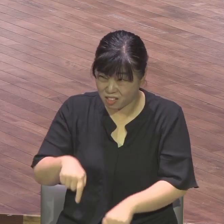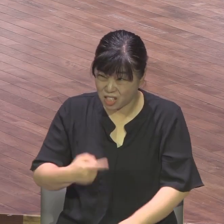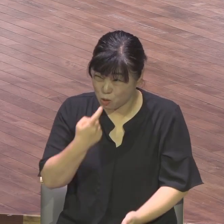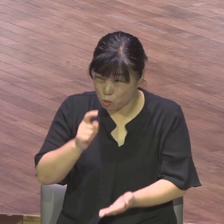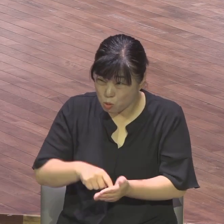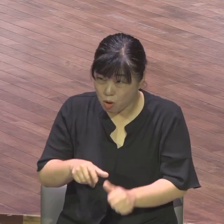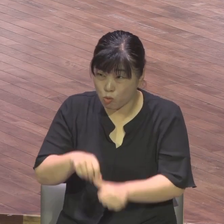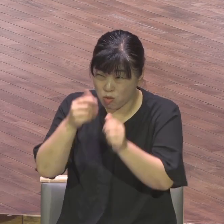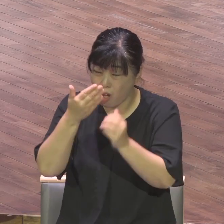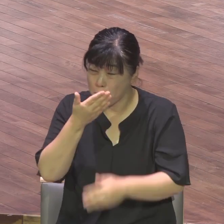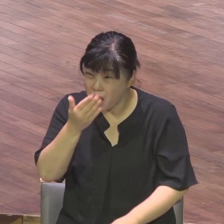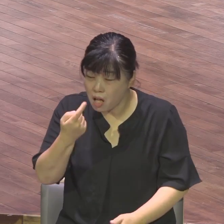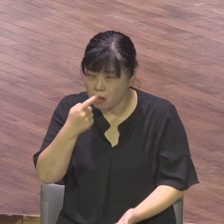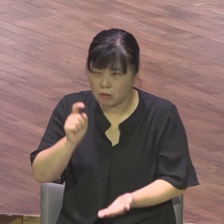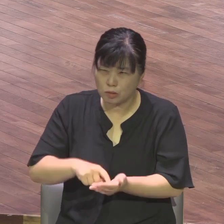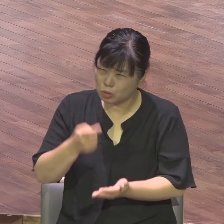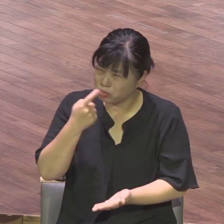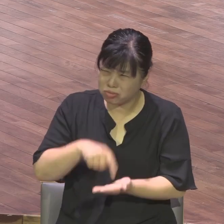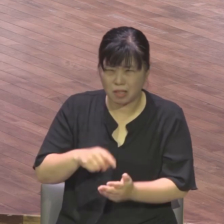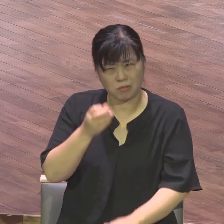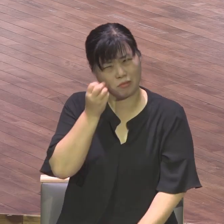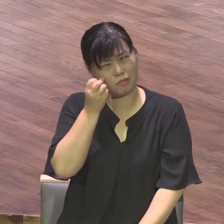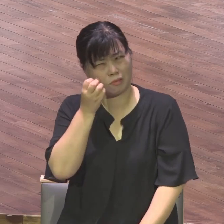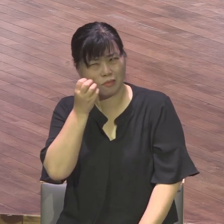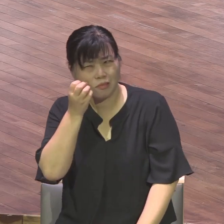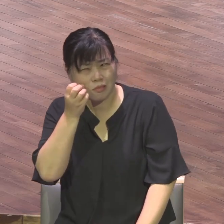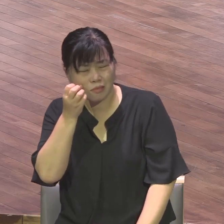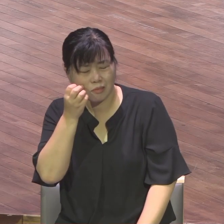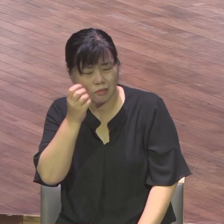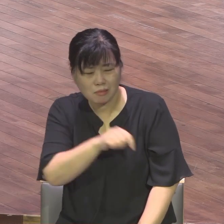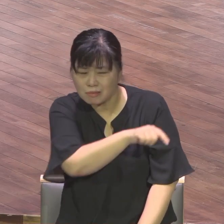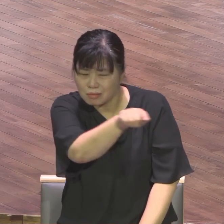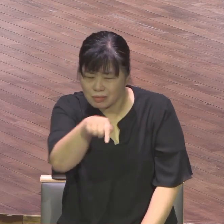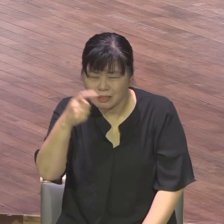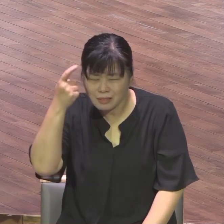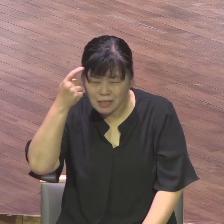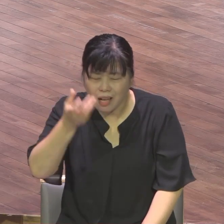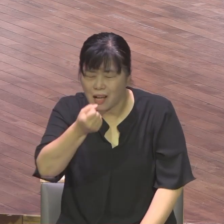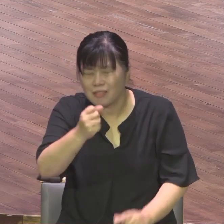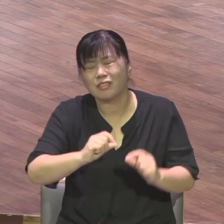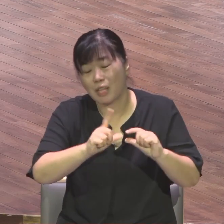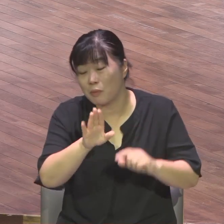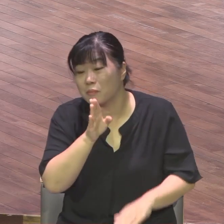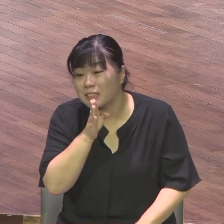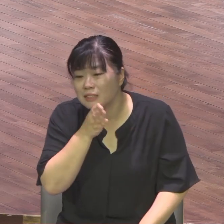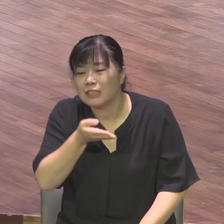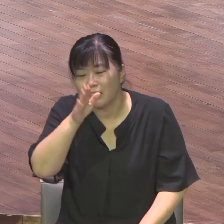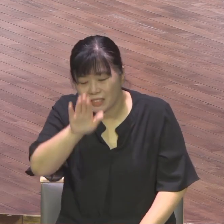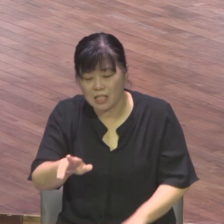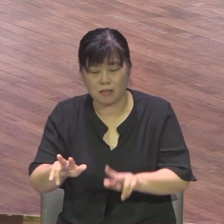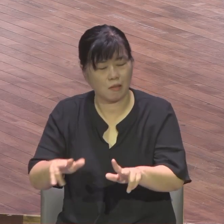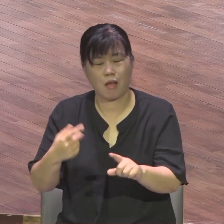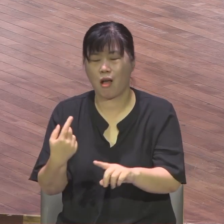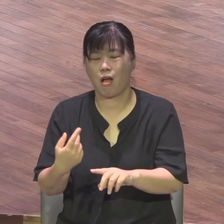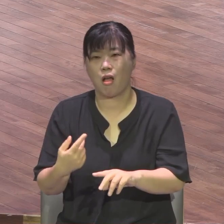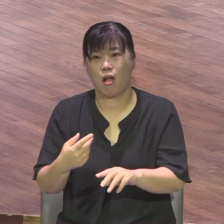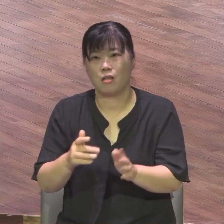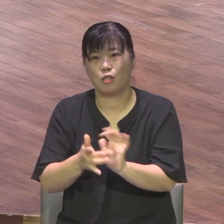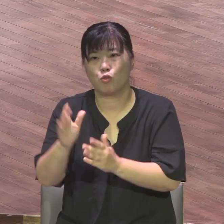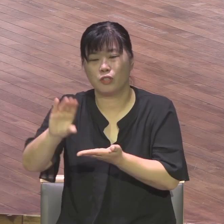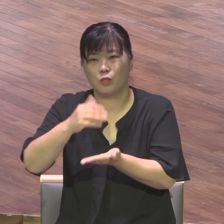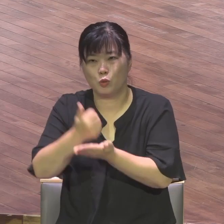봅니다. 하나님 다 보고 계시잖아요. 지구촌에. 이 고넬료의 중심을 다 본 거예요.